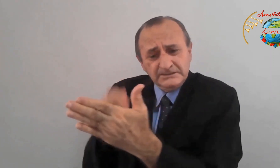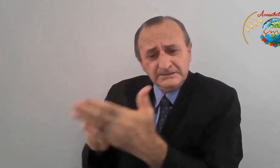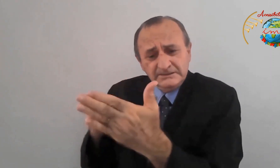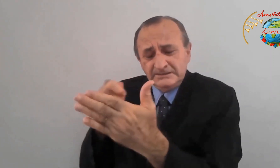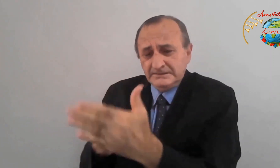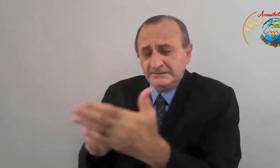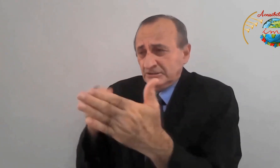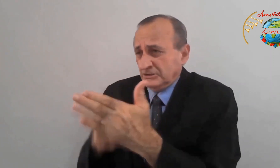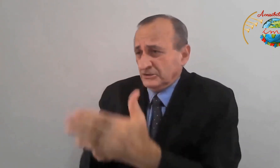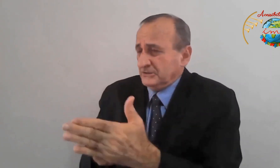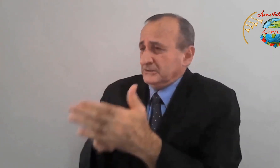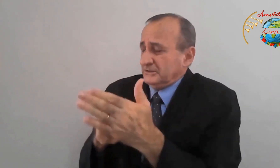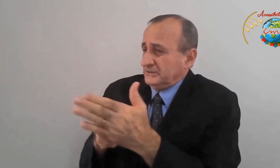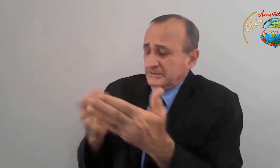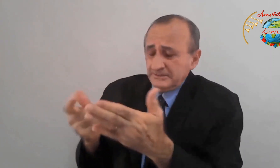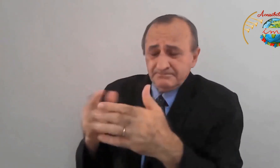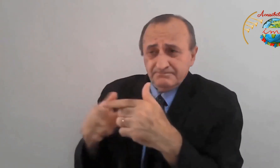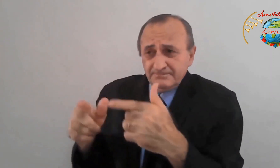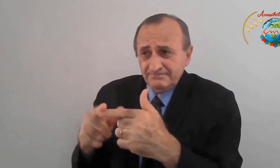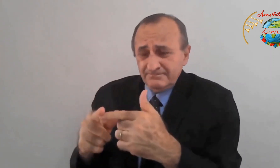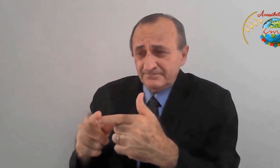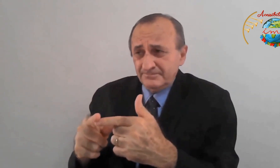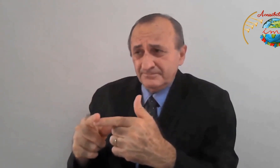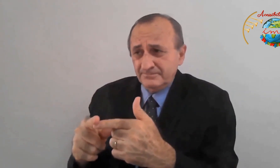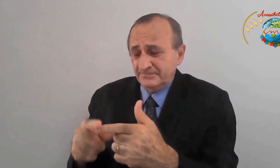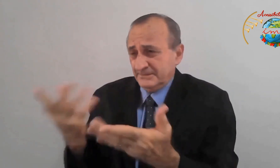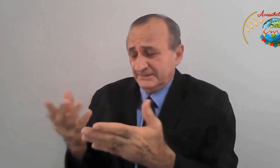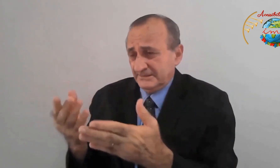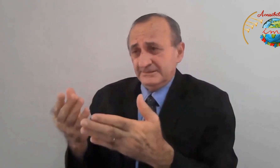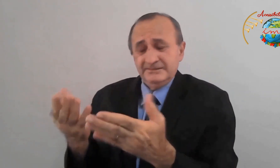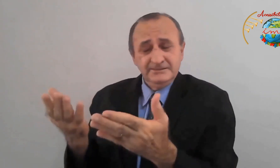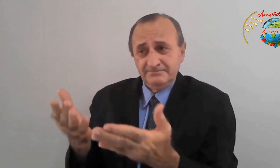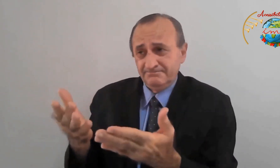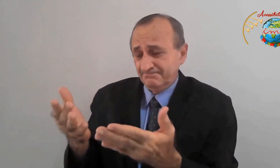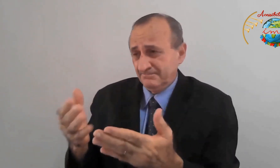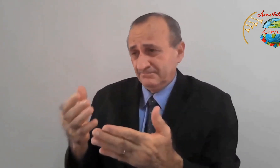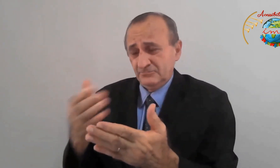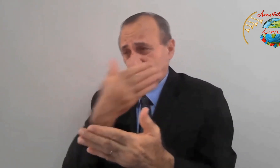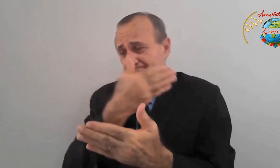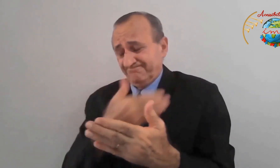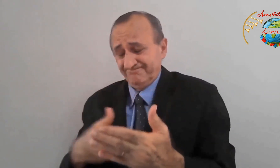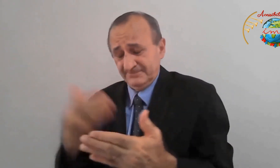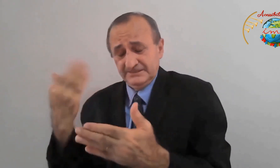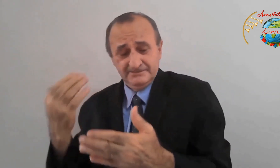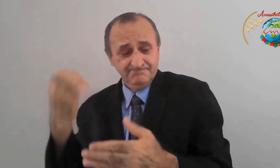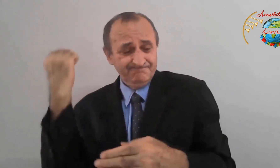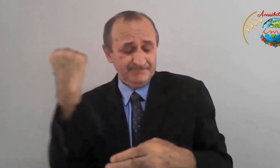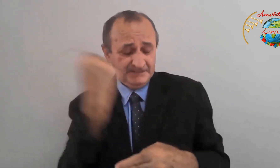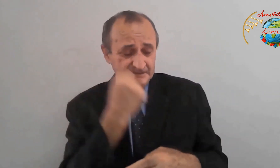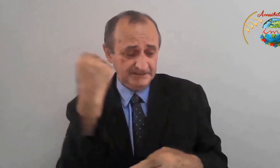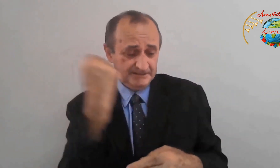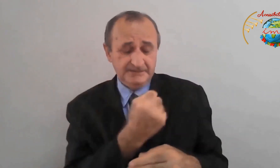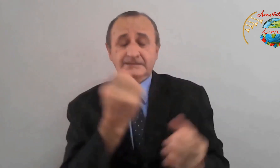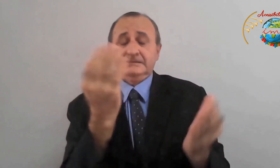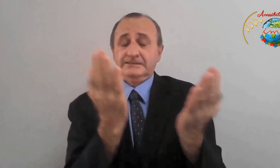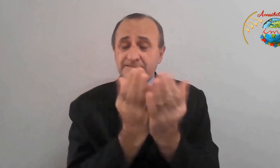servos lutavam contra tudo isso. Mas os governos que faziam, muitos